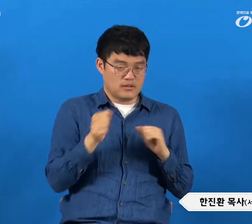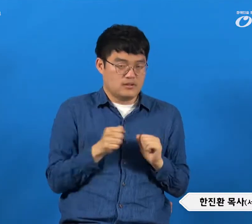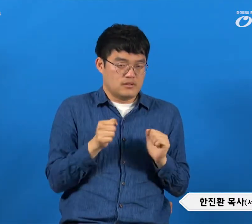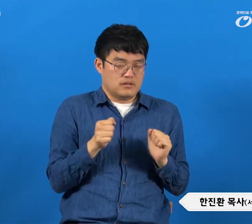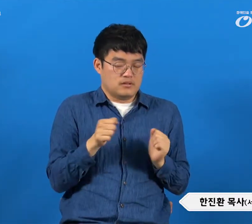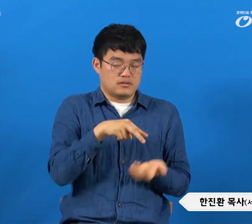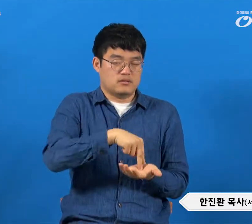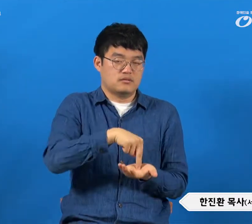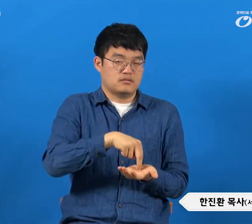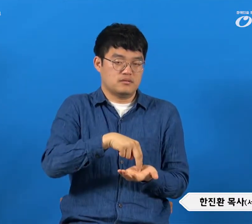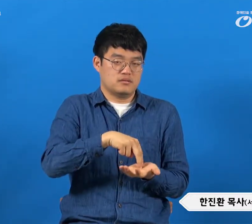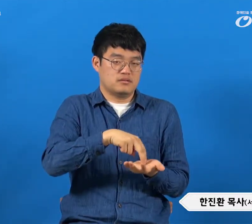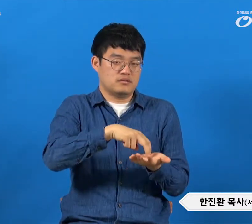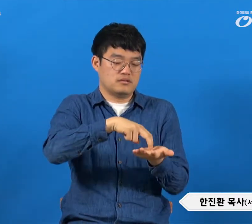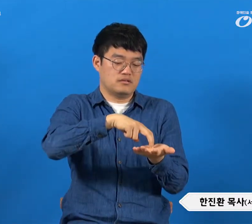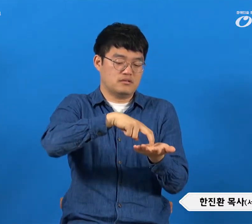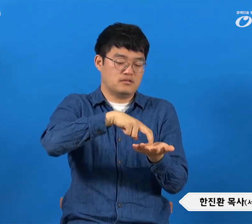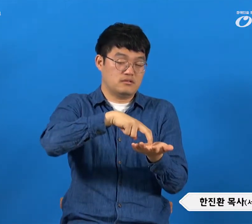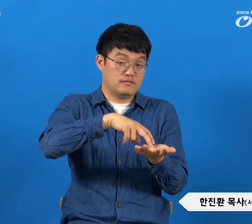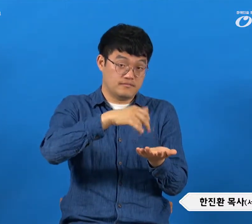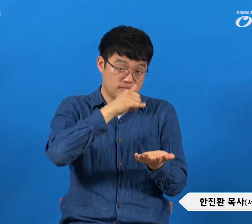아이가 몸을 후들후들 떱니다.